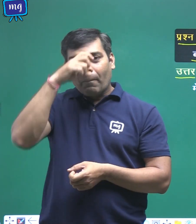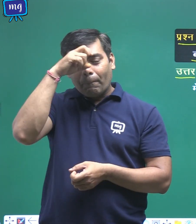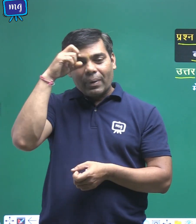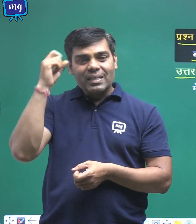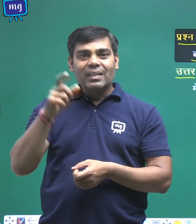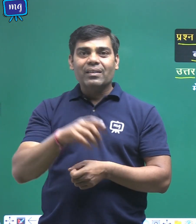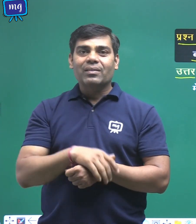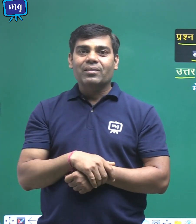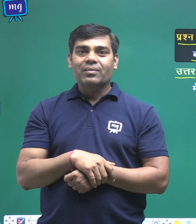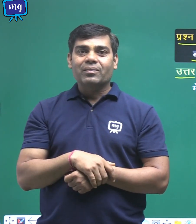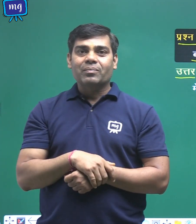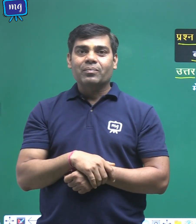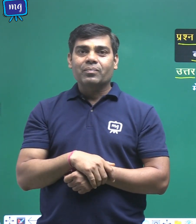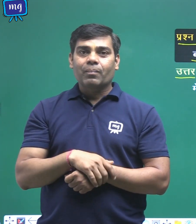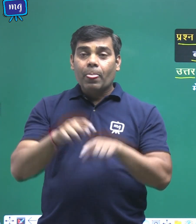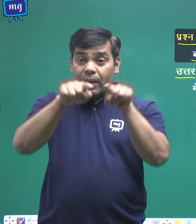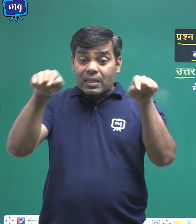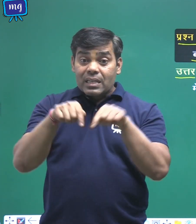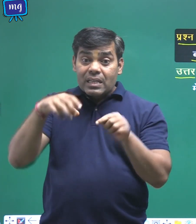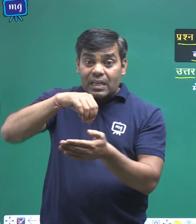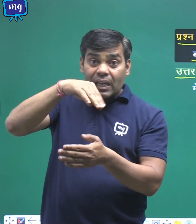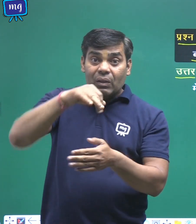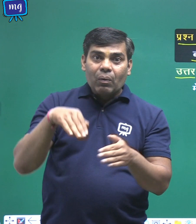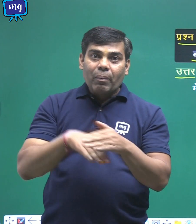पसीना खेतों में